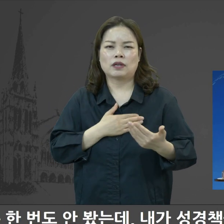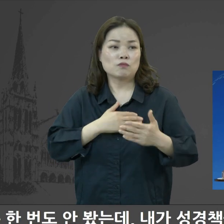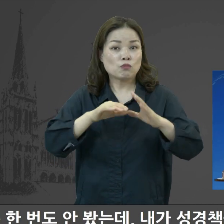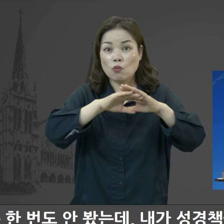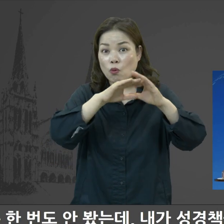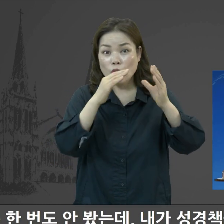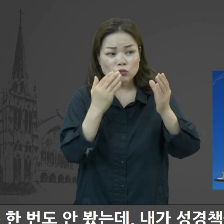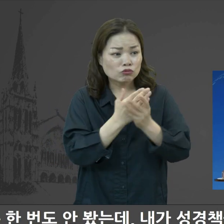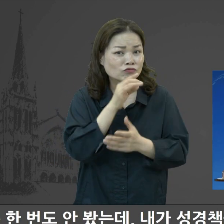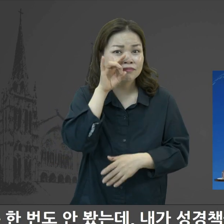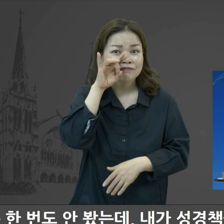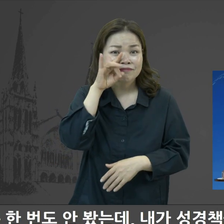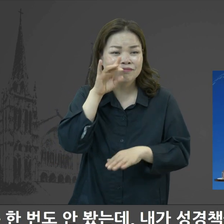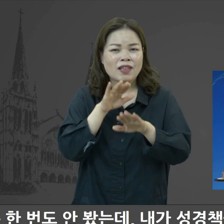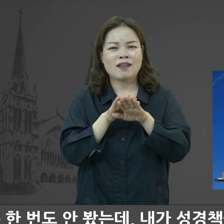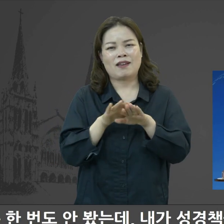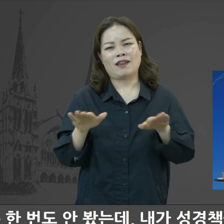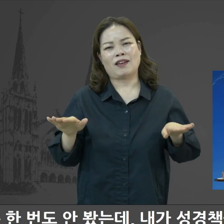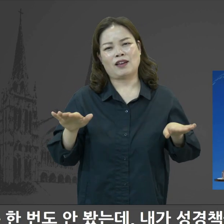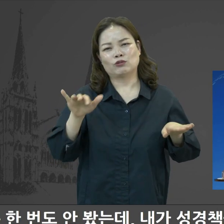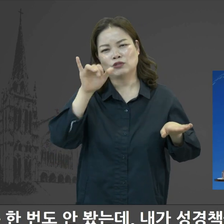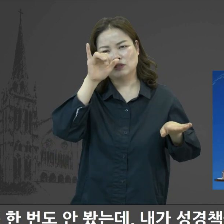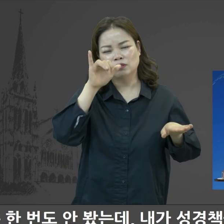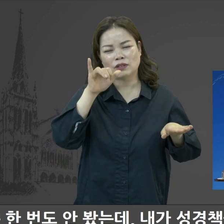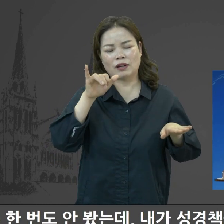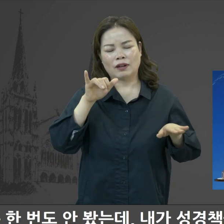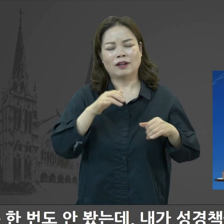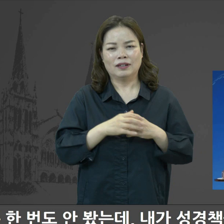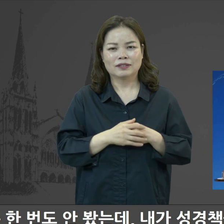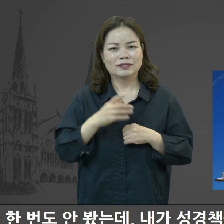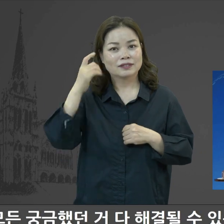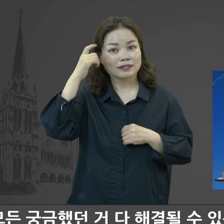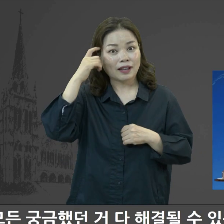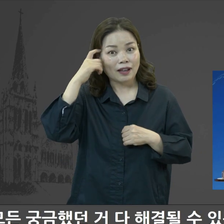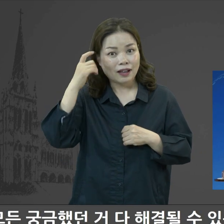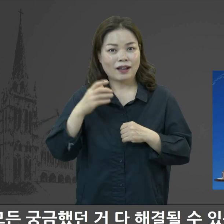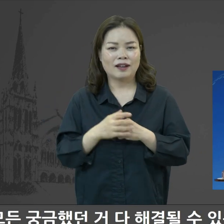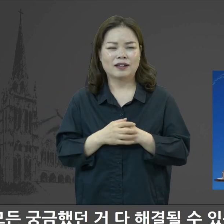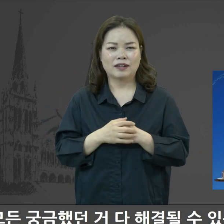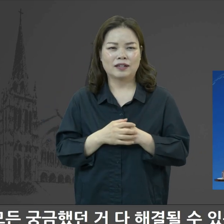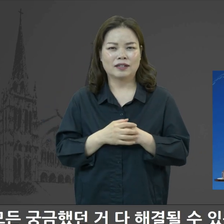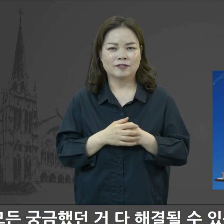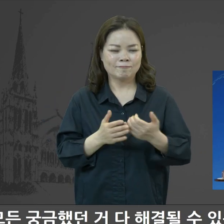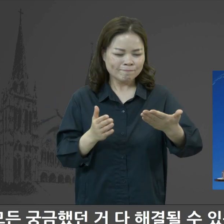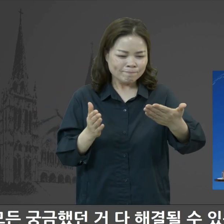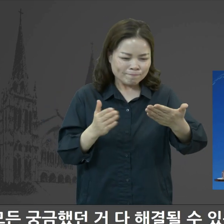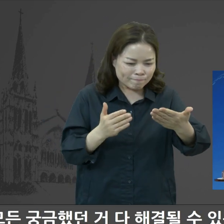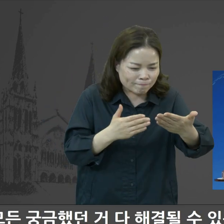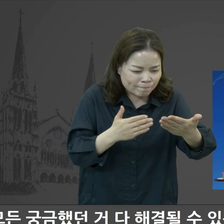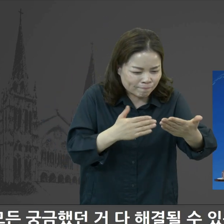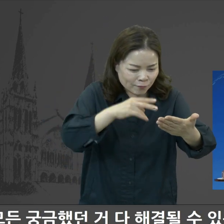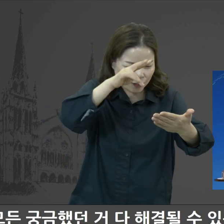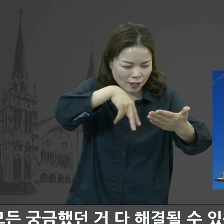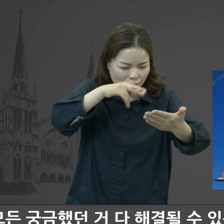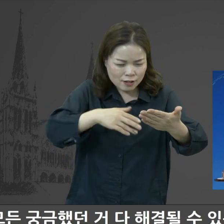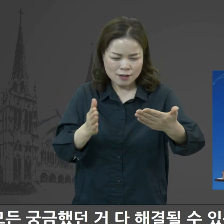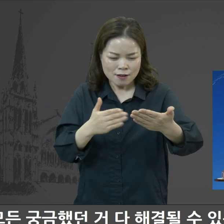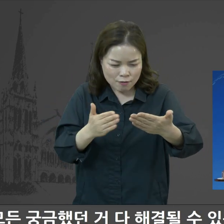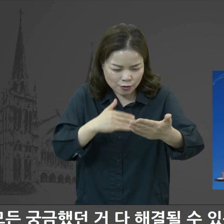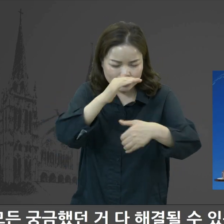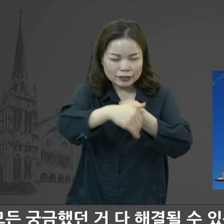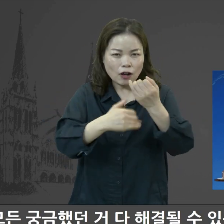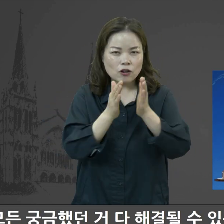모든 궁금했던 거 다 해결될 수 있는 건데 몰랐구나 라는 생각이 들면서 막 그냥 그 성경을 막 이렇게